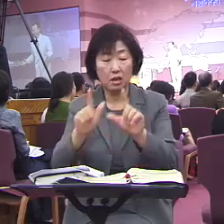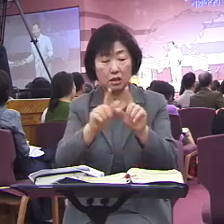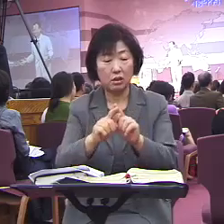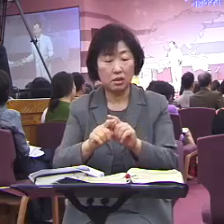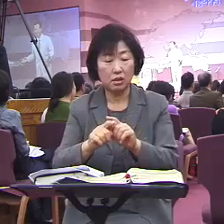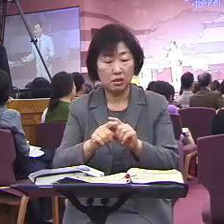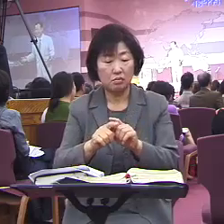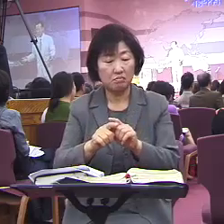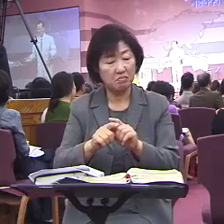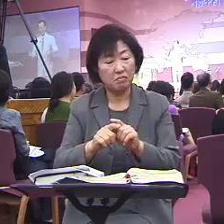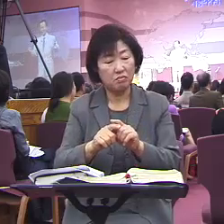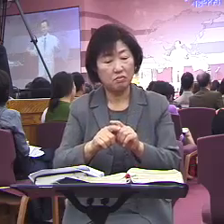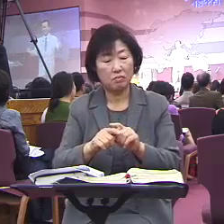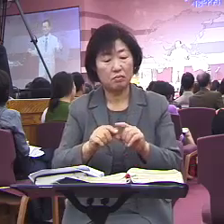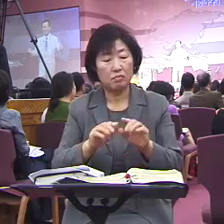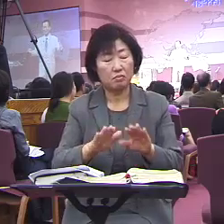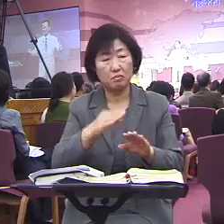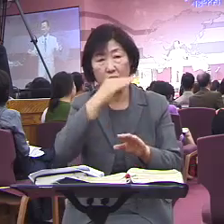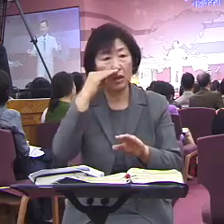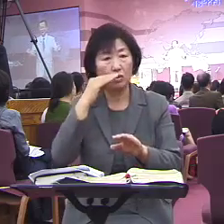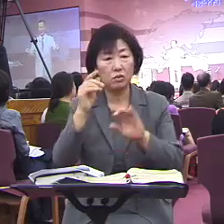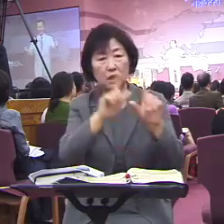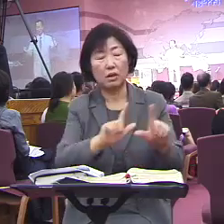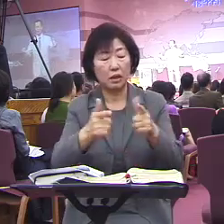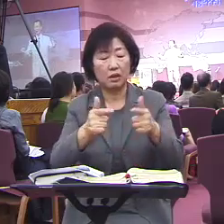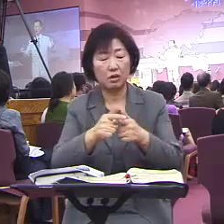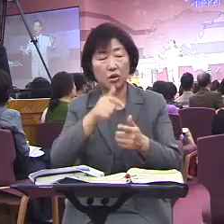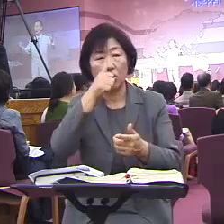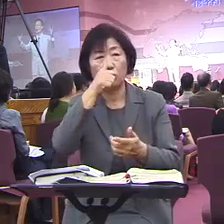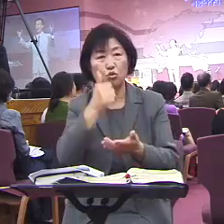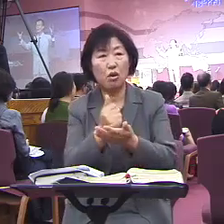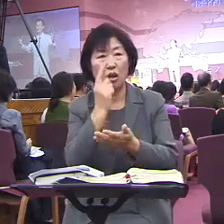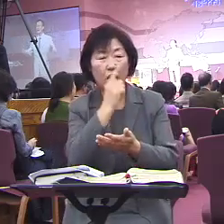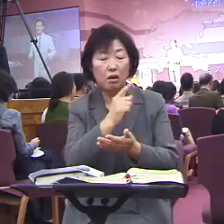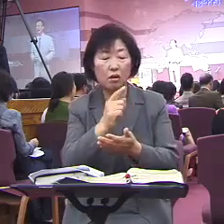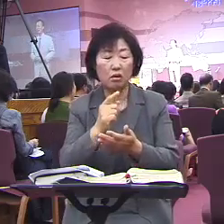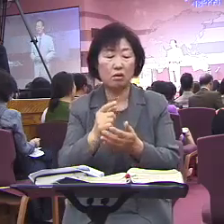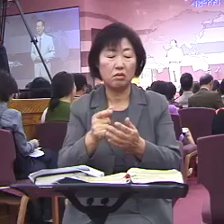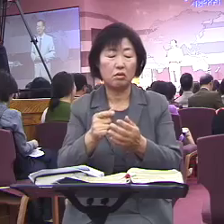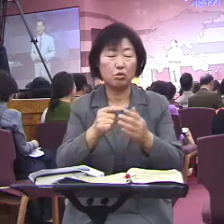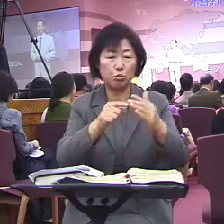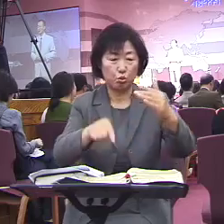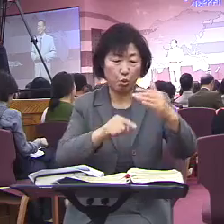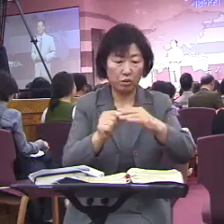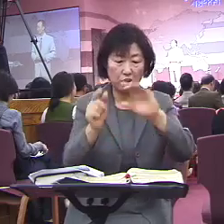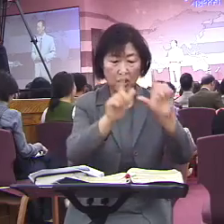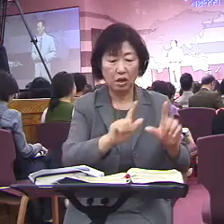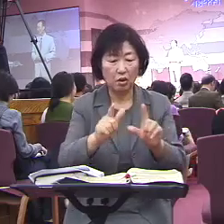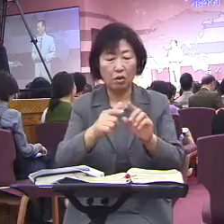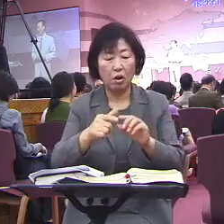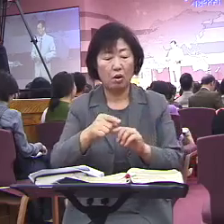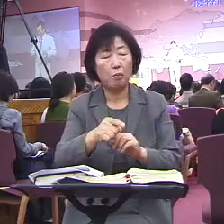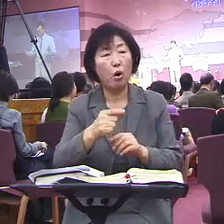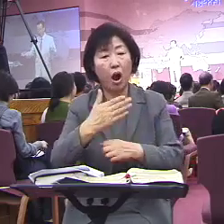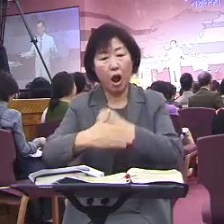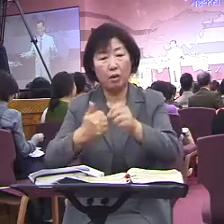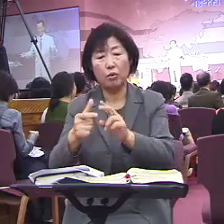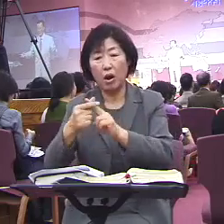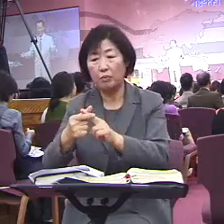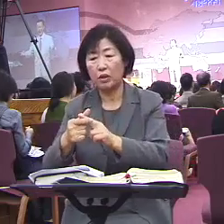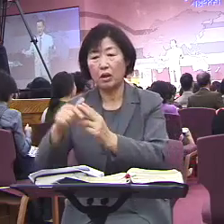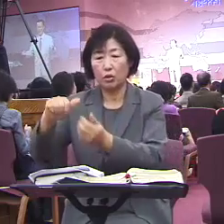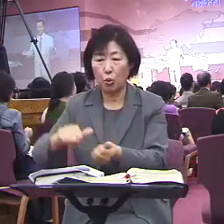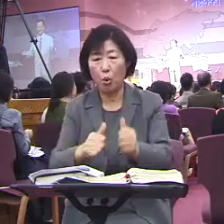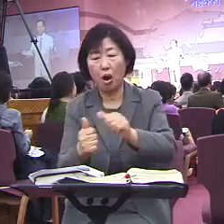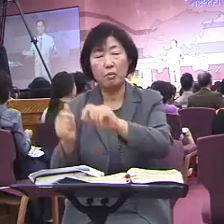사는 게 아니에요. 죄악 가운데 사는 것은 하나님과 우리가 동행하면서 살라고 우리가 지음을 받았는데 죄악 가운데